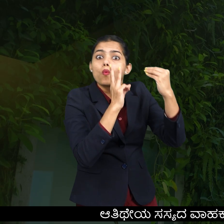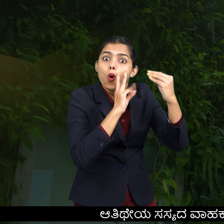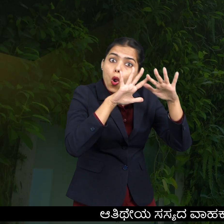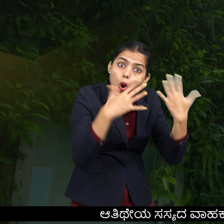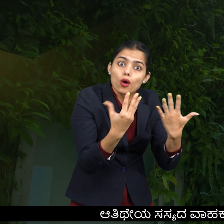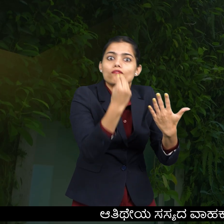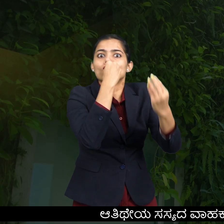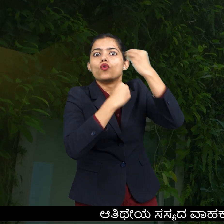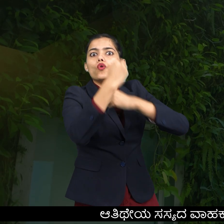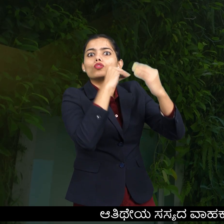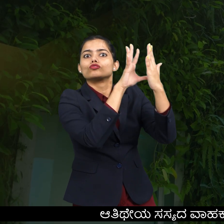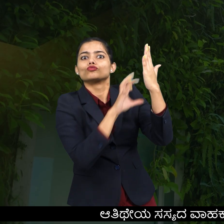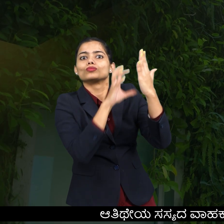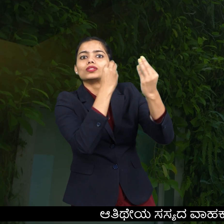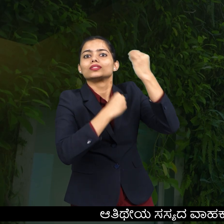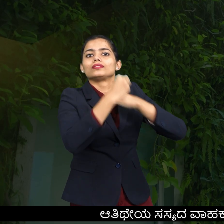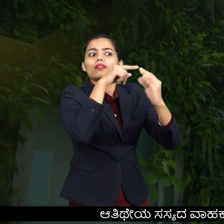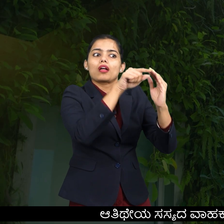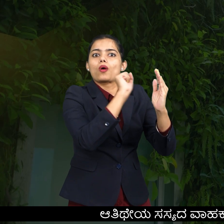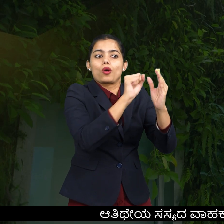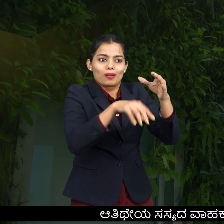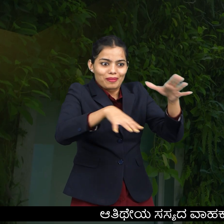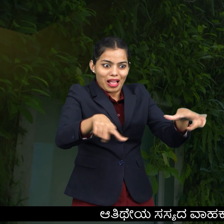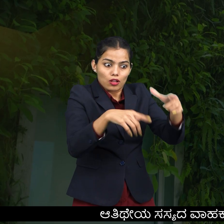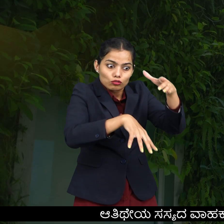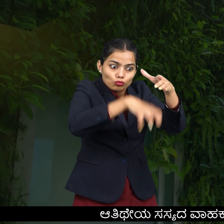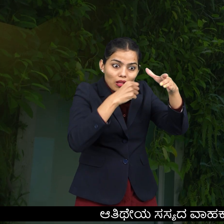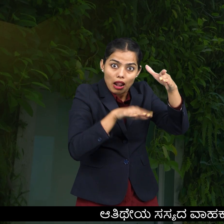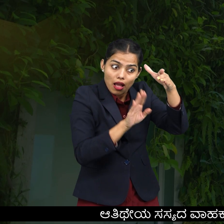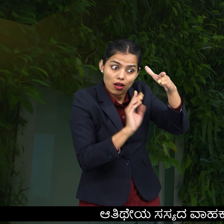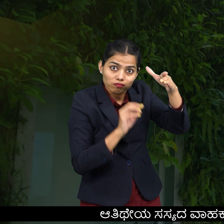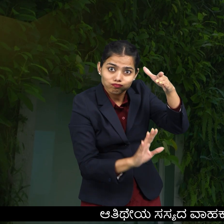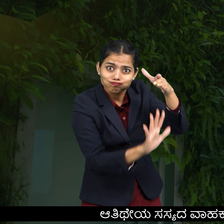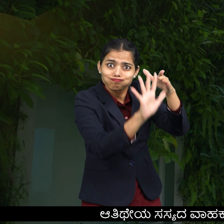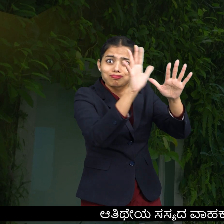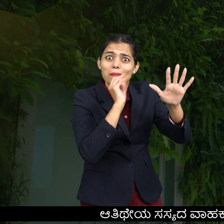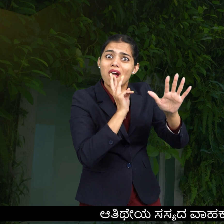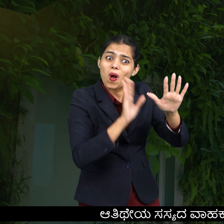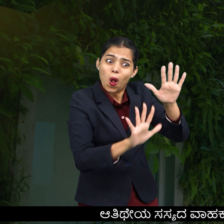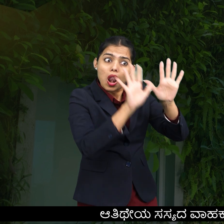ವಾಹಕ ನಾಳಗಳ ಒಳಗೆ ಭೇದಿಸುತ್ತವೆ.